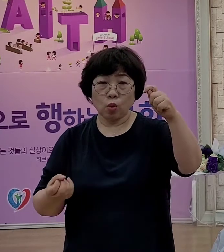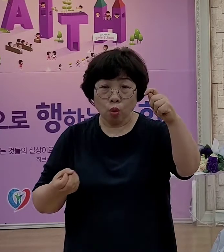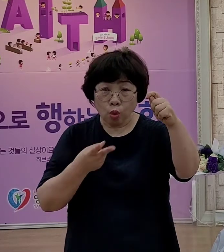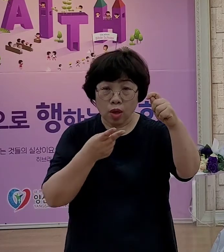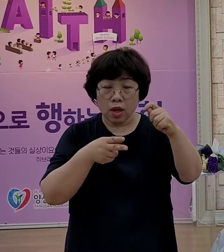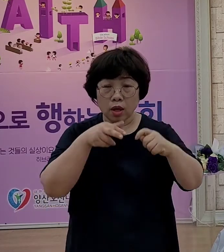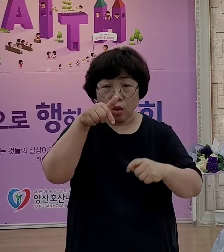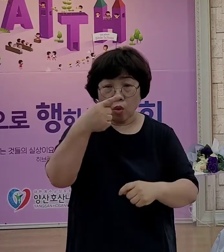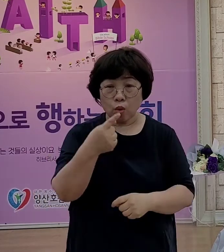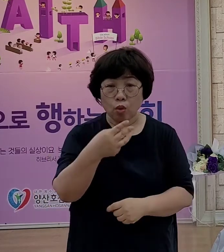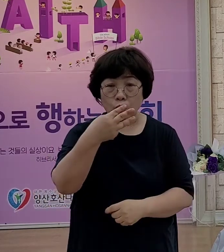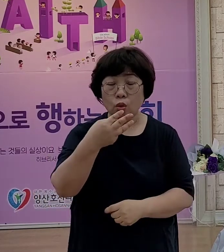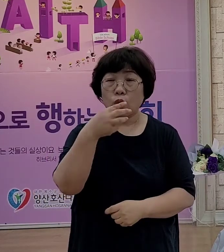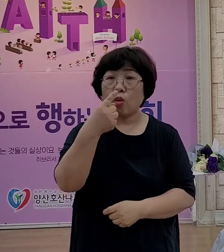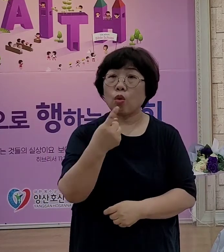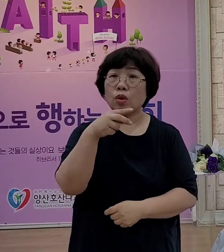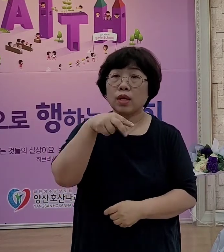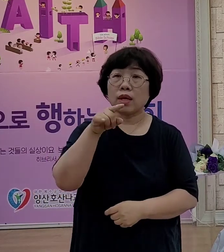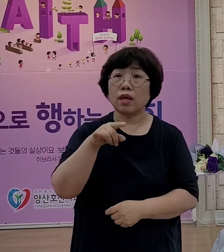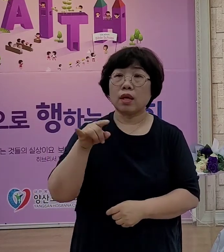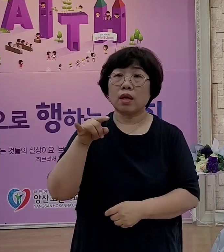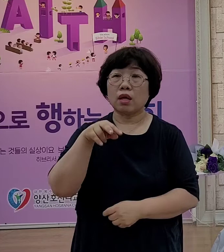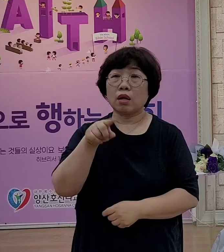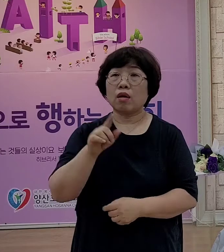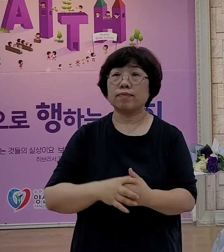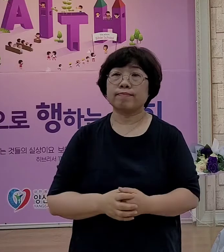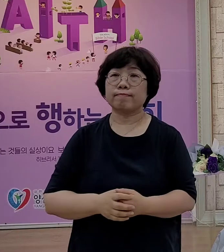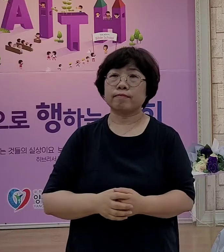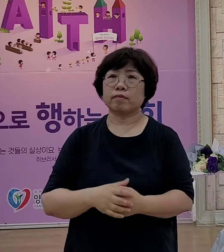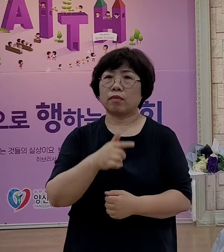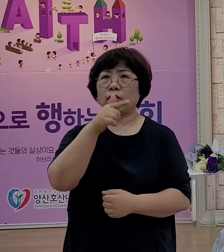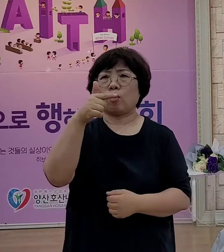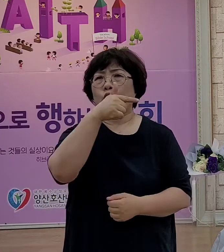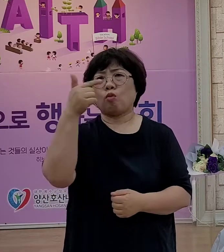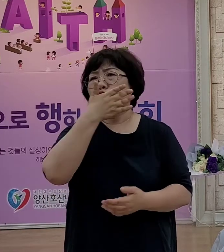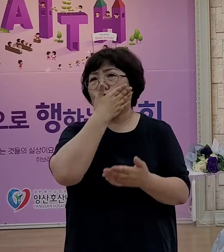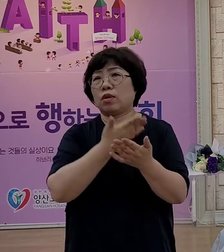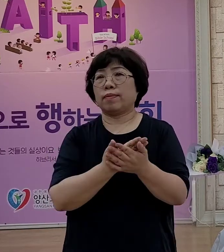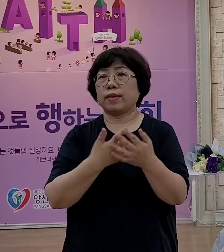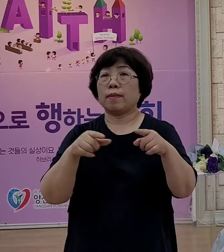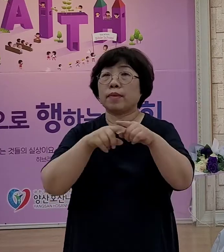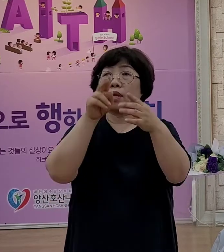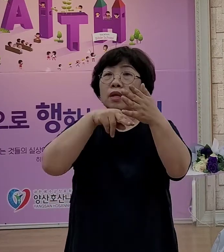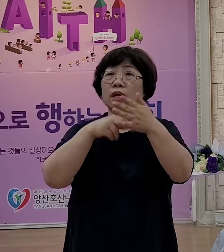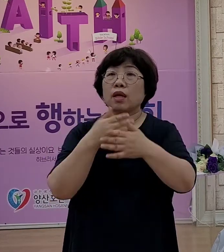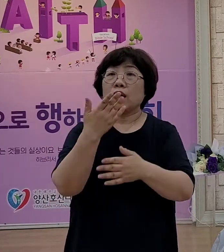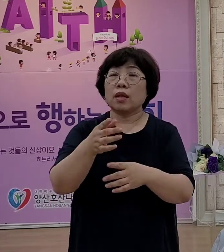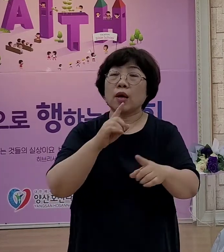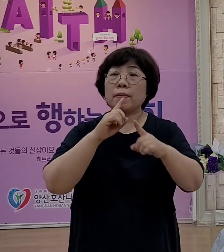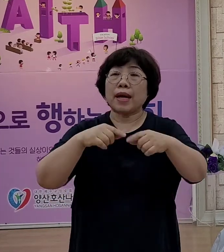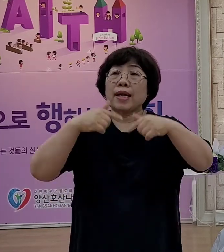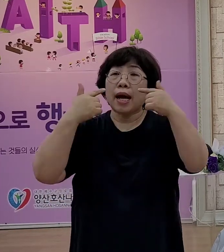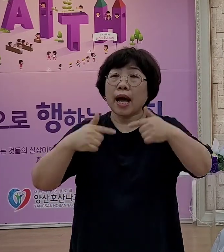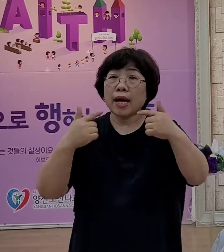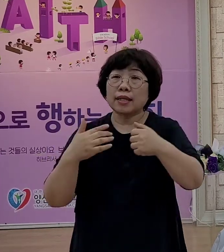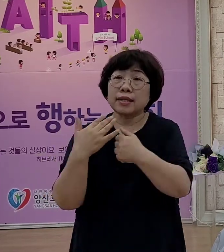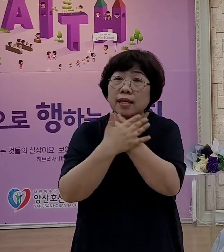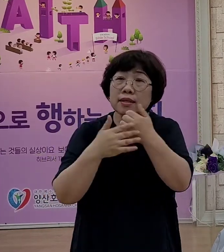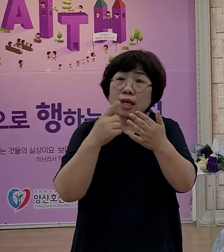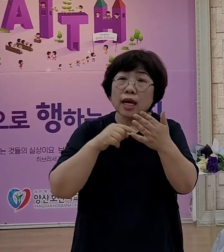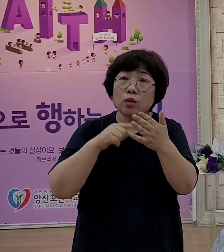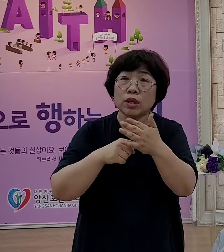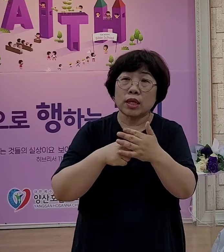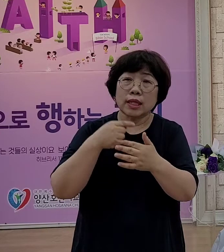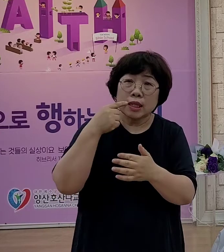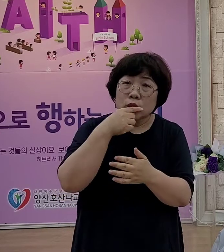여러분 앞에 화면 보시고 우리 한번 다 같이 아주 중요한 말씀이에요. 한번 같이 한번 읽어보실까요? 시작. 너희 말을